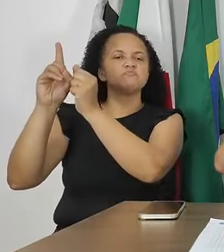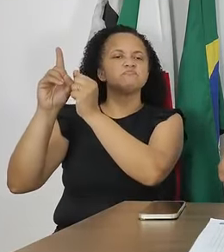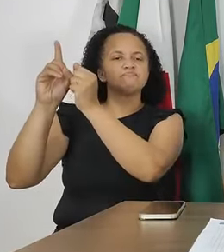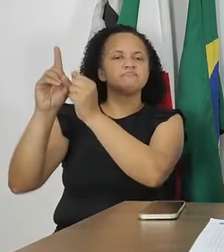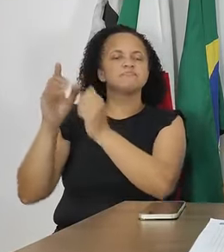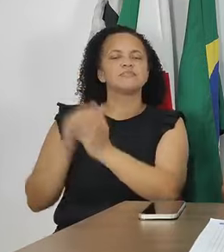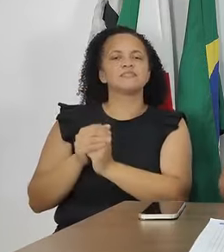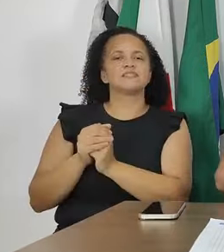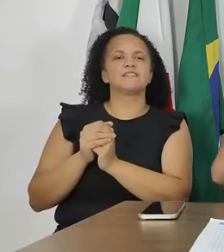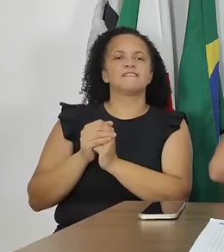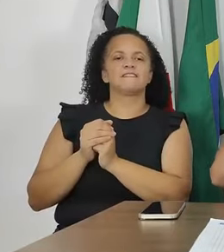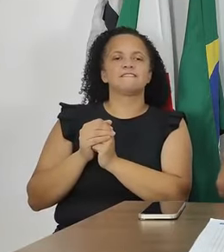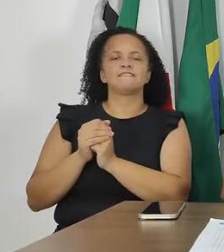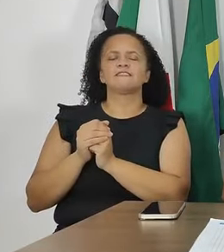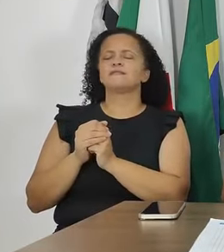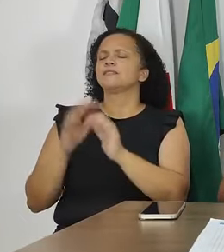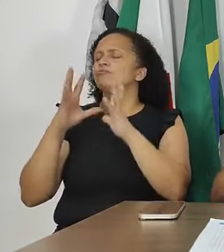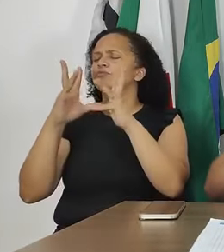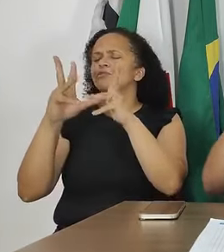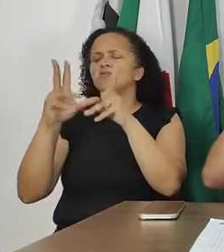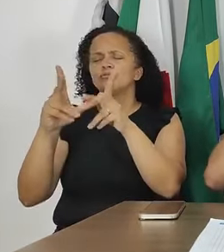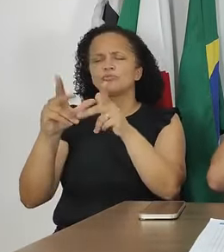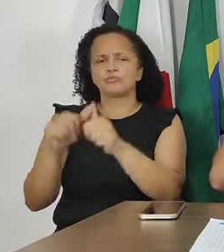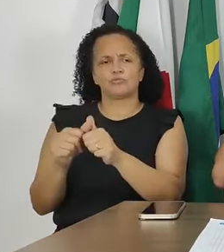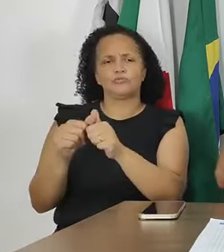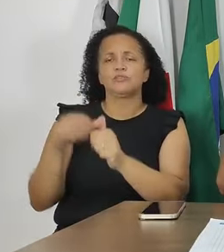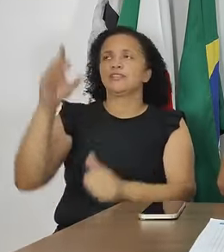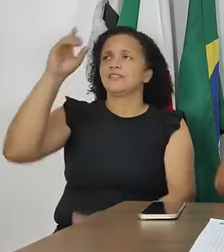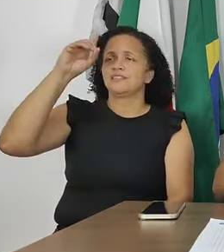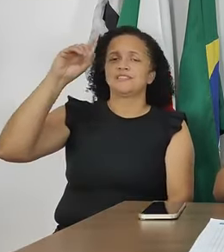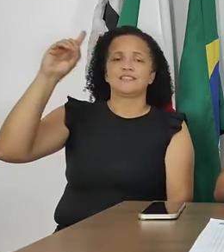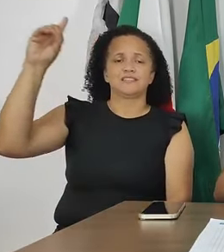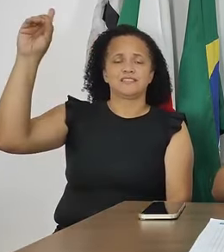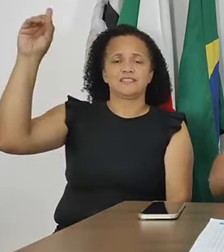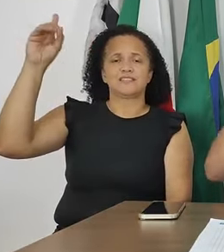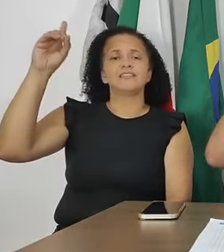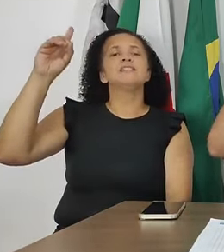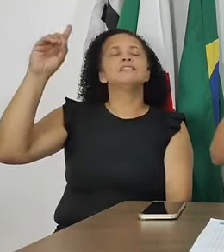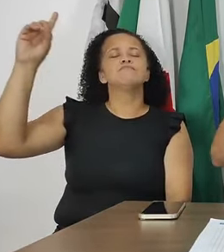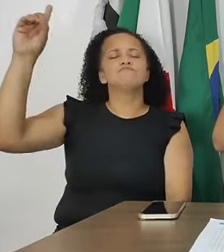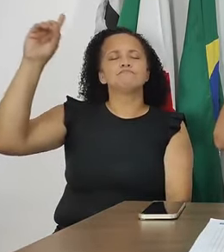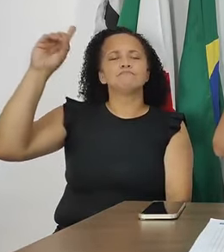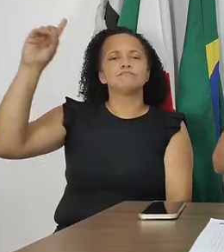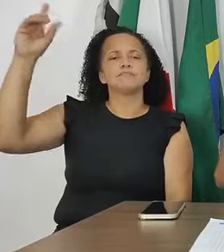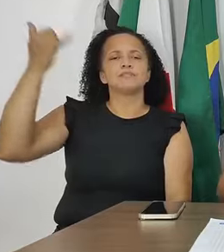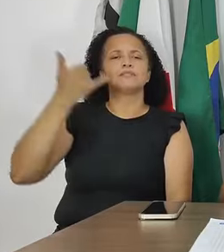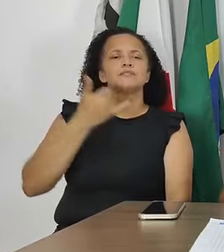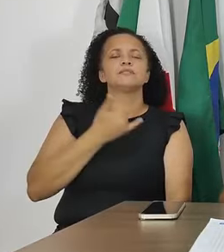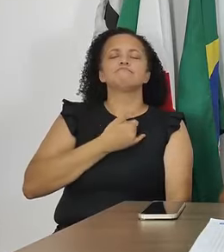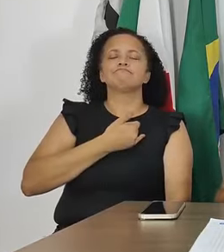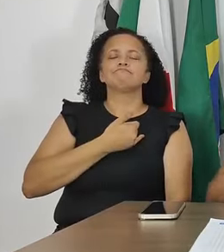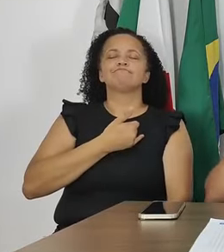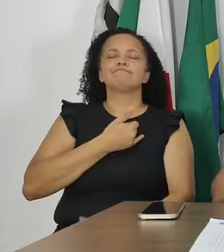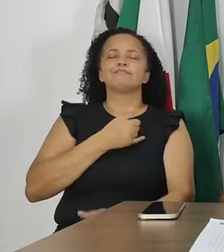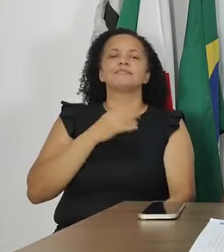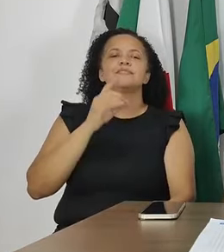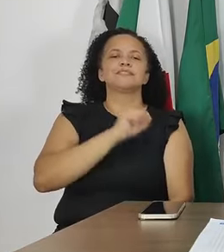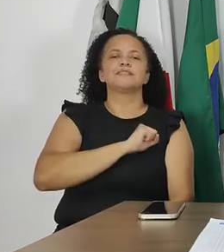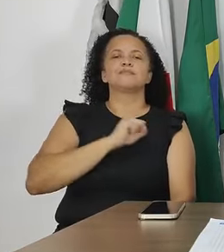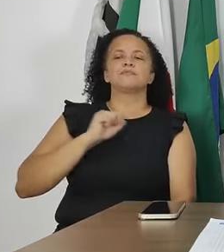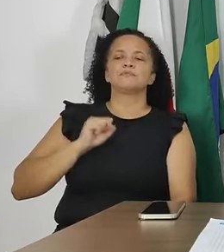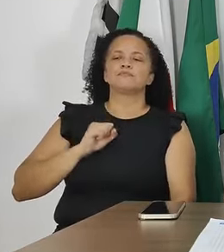de todas as palavras que ele proferiu deixou cair em terra.